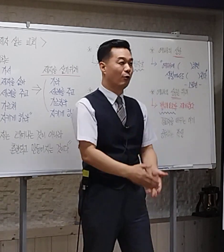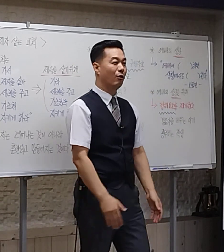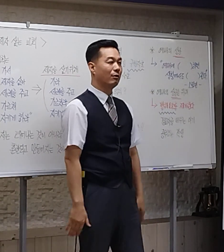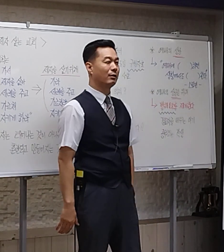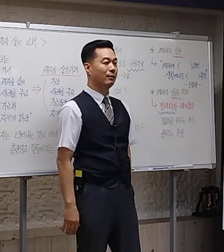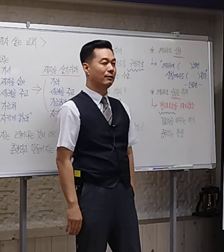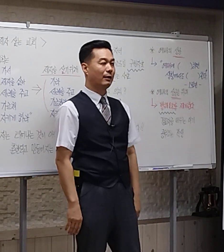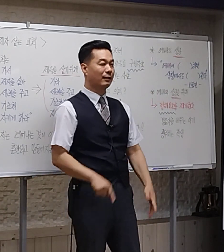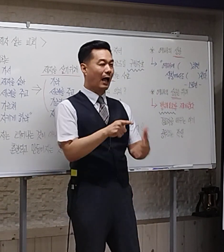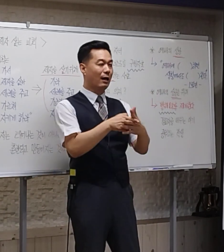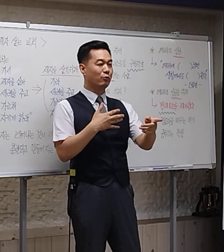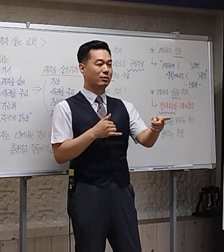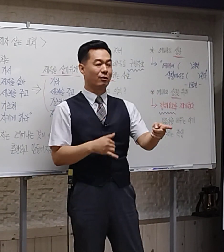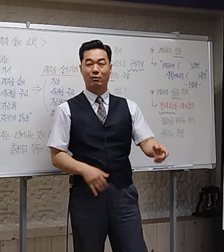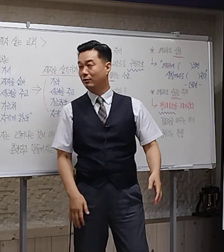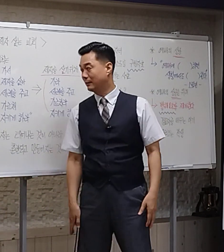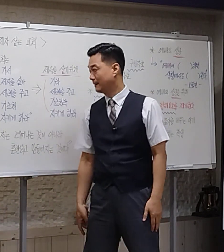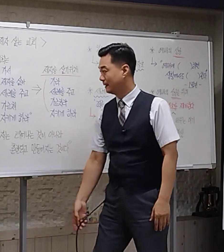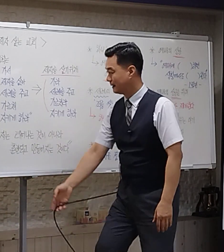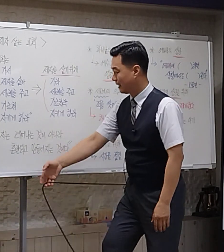말고 내가 다 알고 있어요.